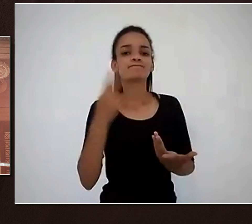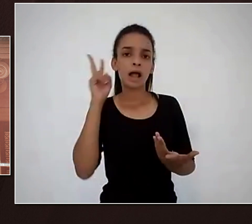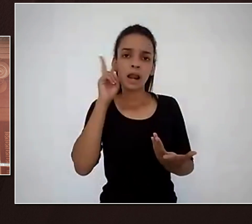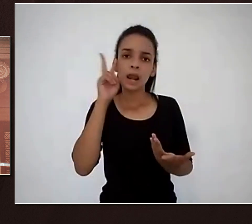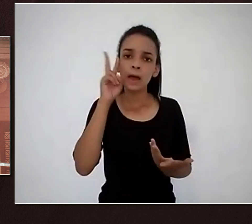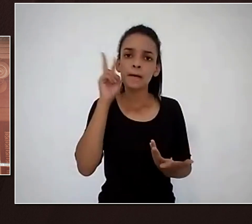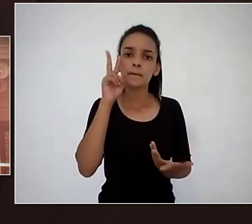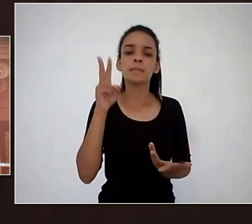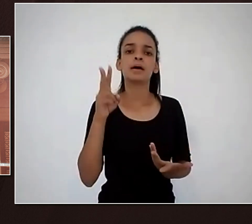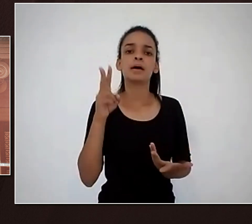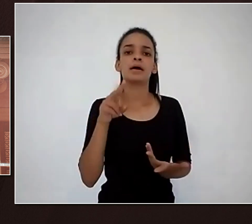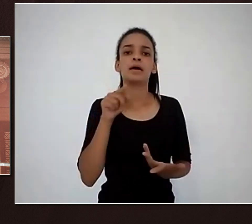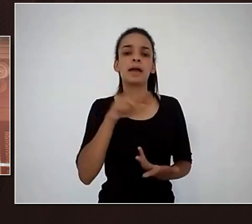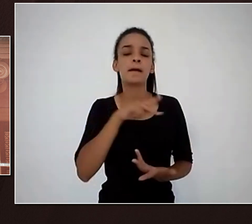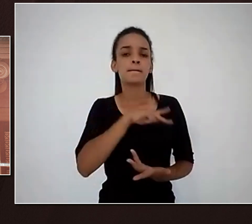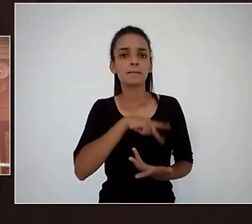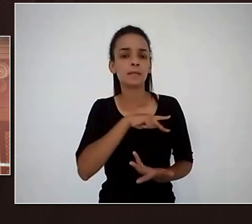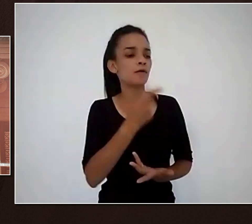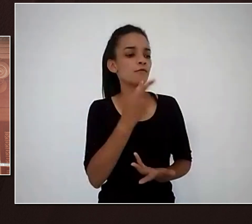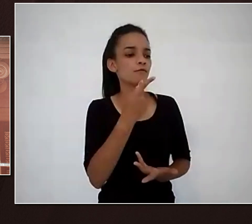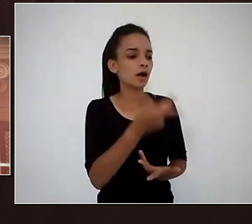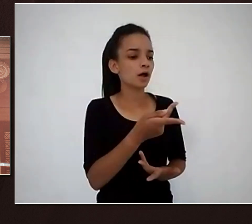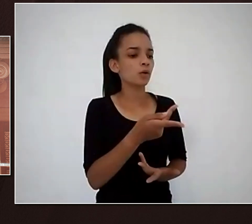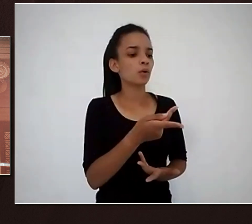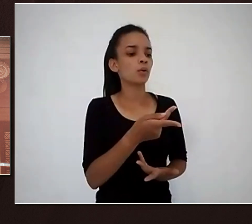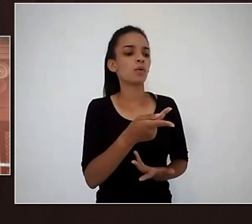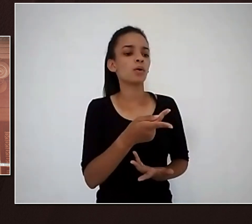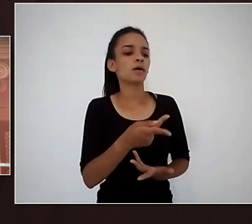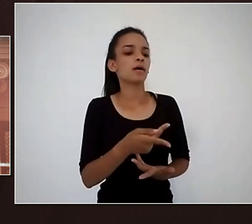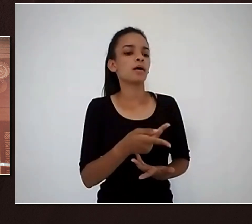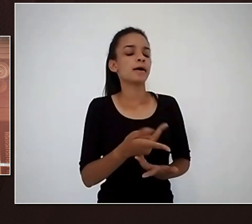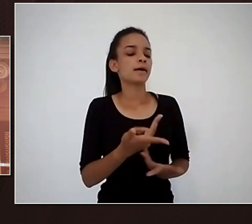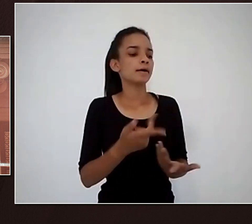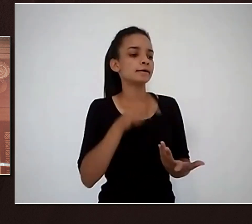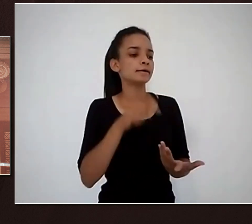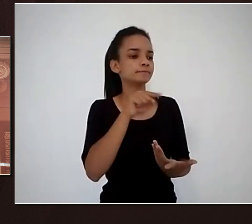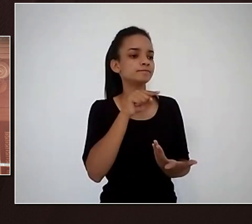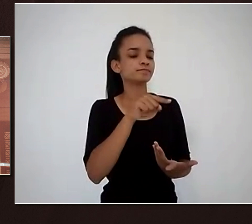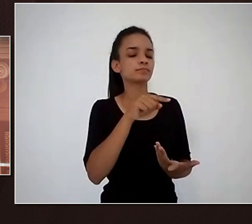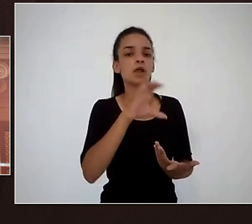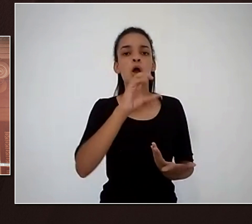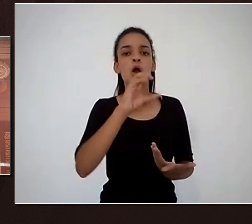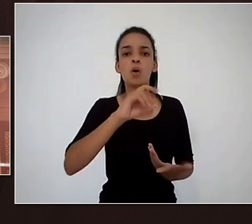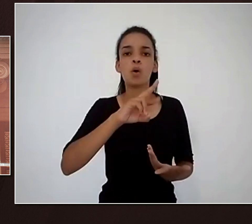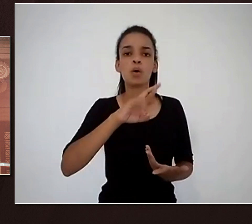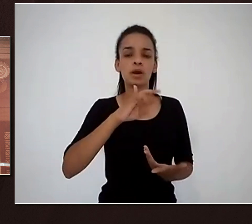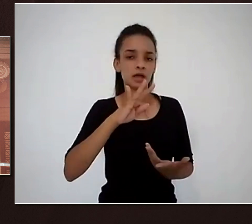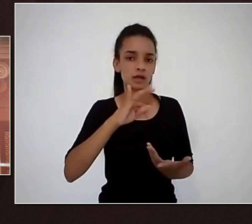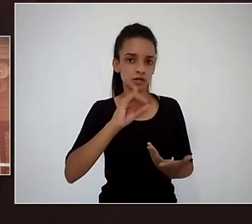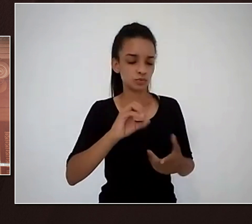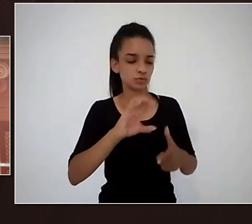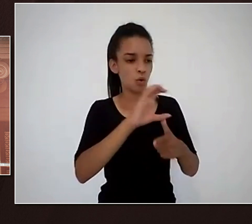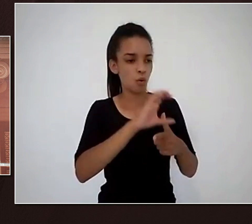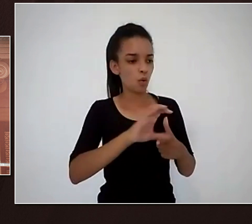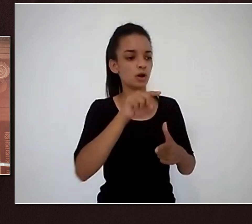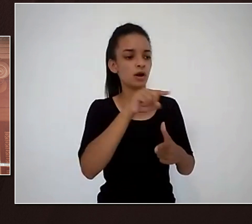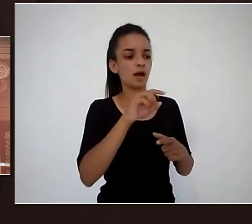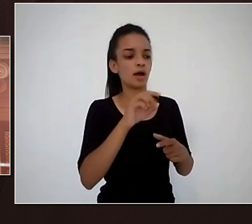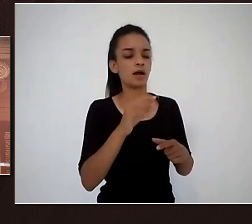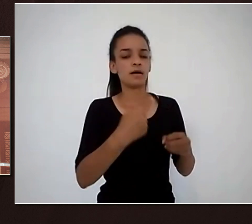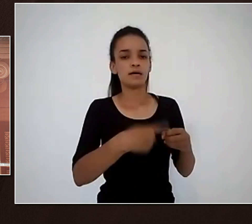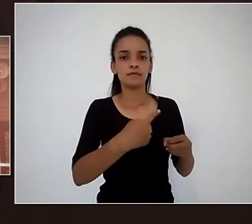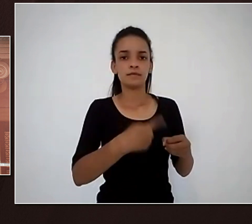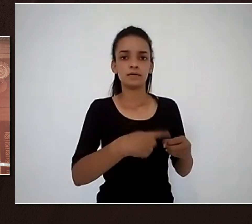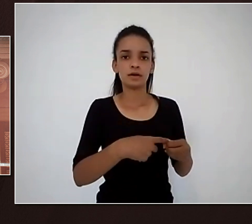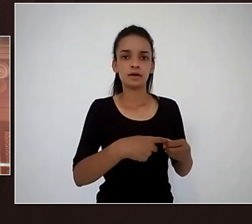repreendeu os coríntios, dizendo que eles eram canais, quando alguns diziam que era de Paulo, de Cefas e de Apolo, né, outro de